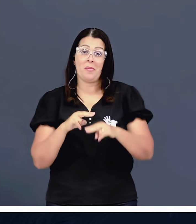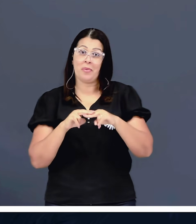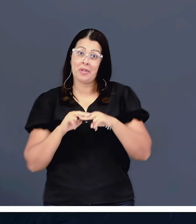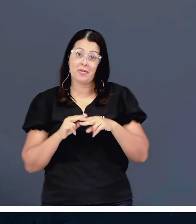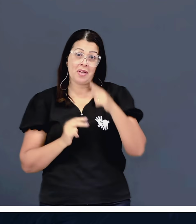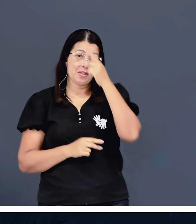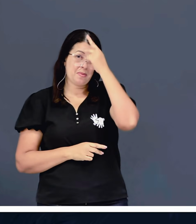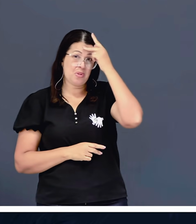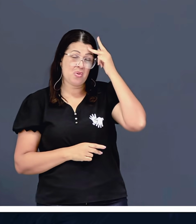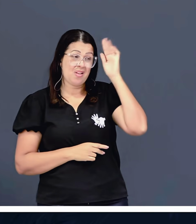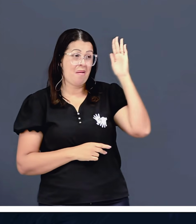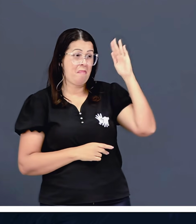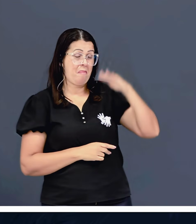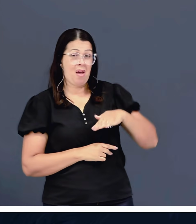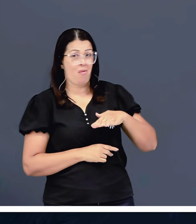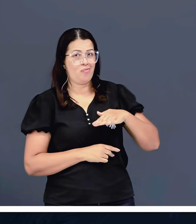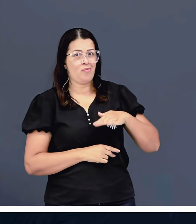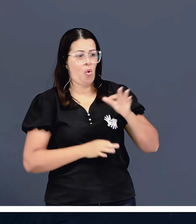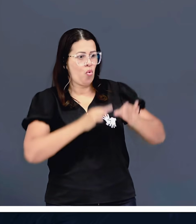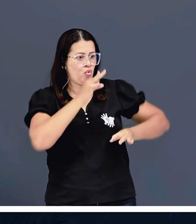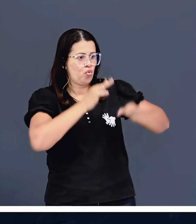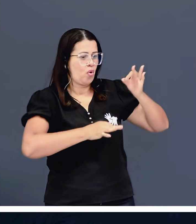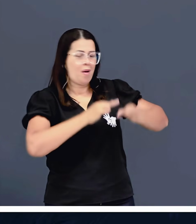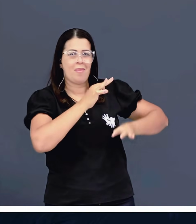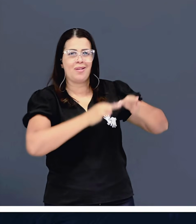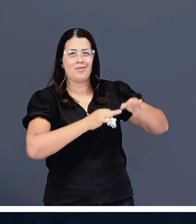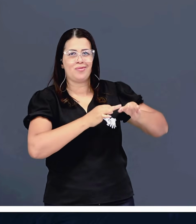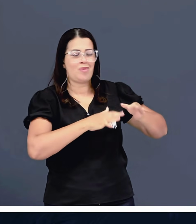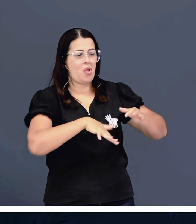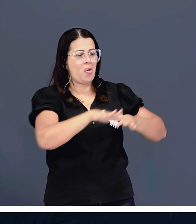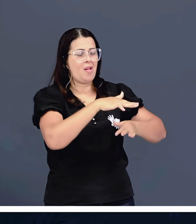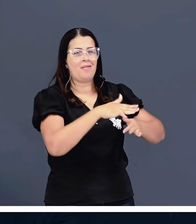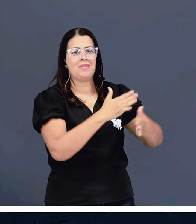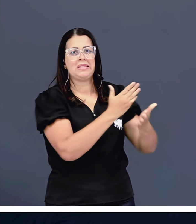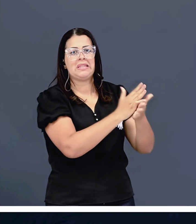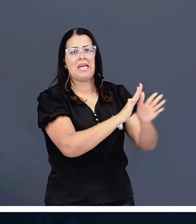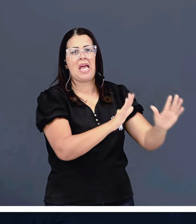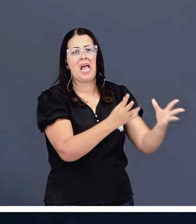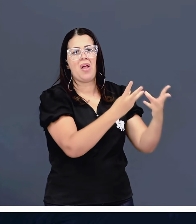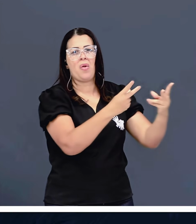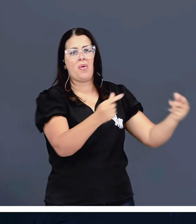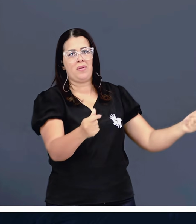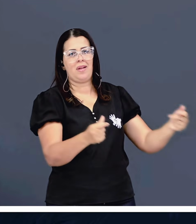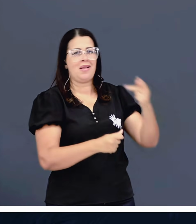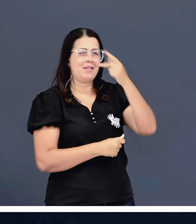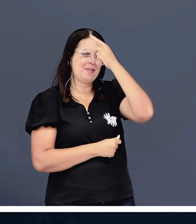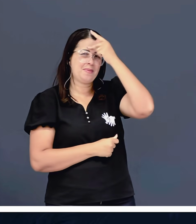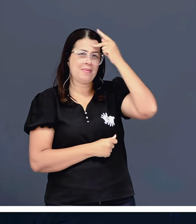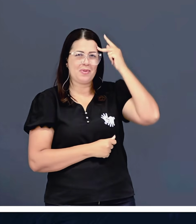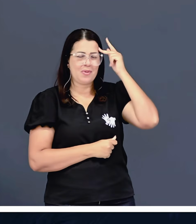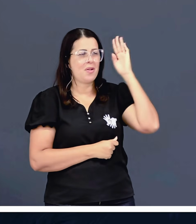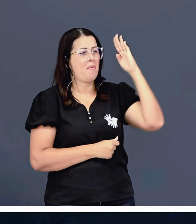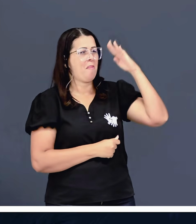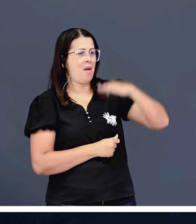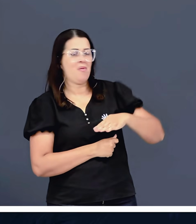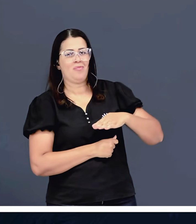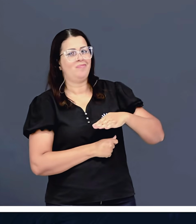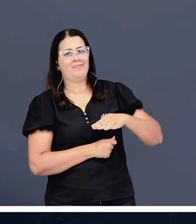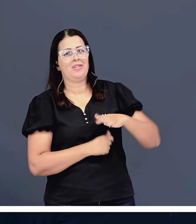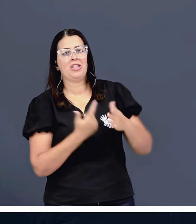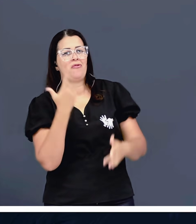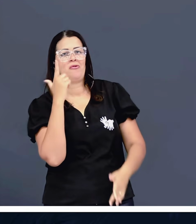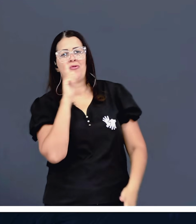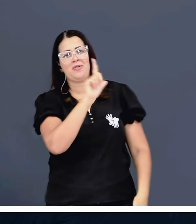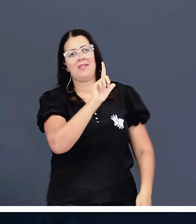não resistirão no julgamento, nem os pecadores na comunidade dos justos. Os ímpios não resistirão